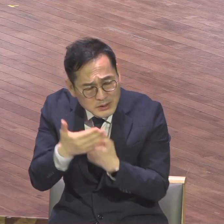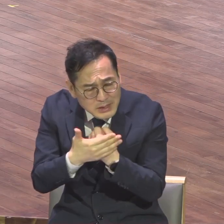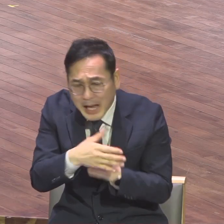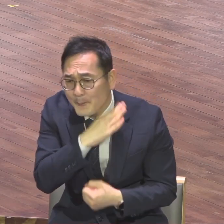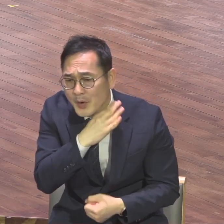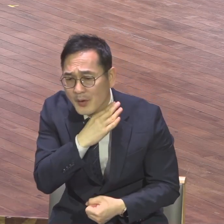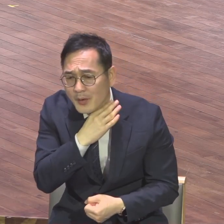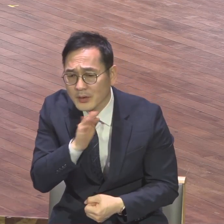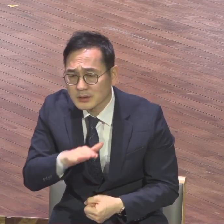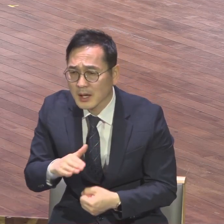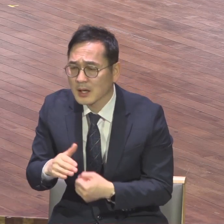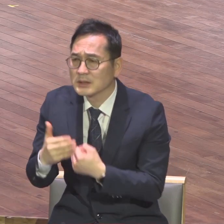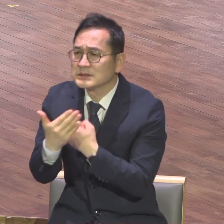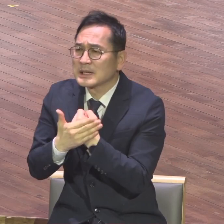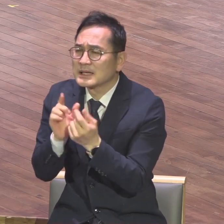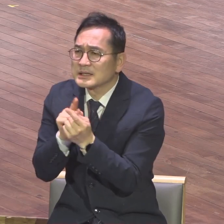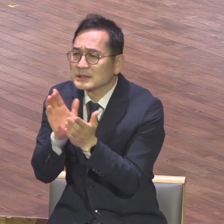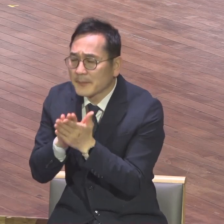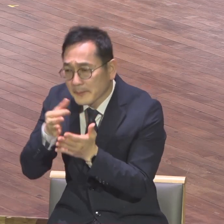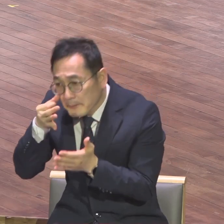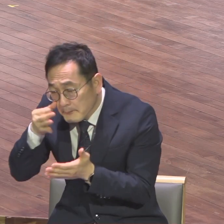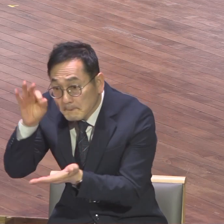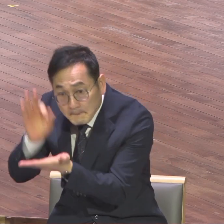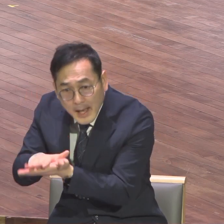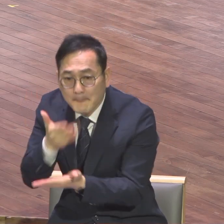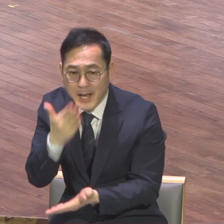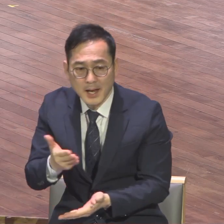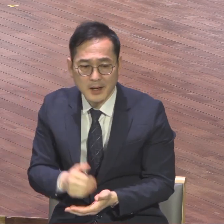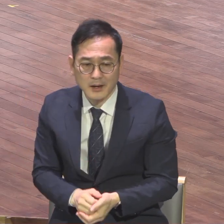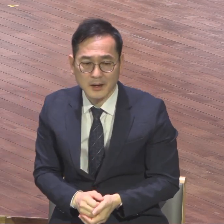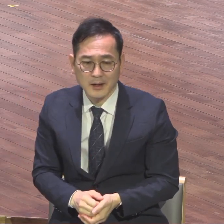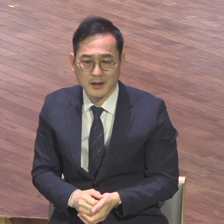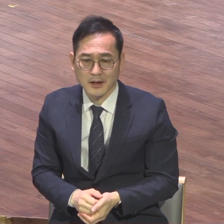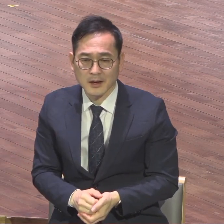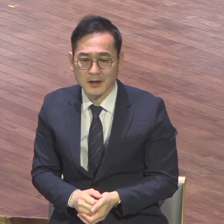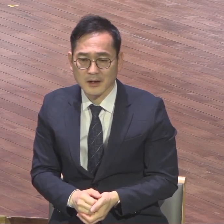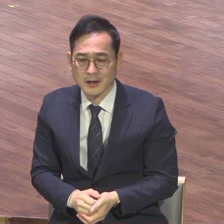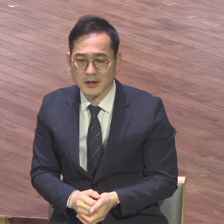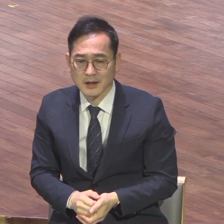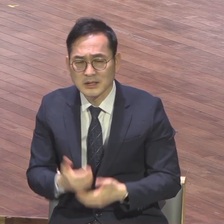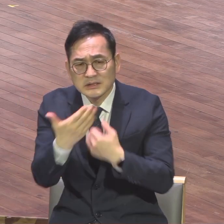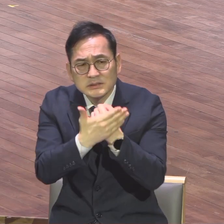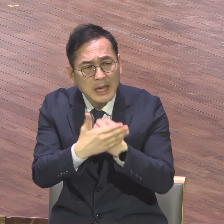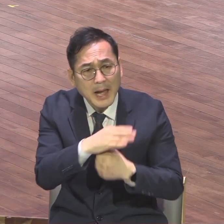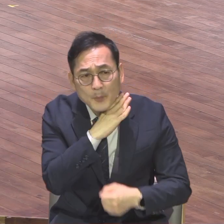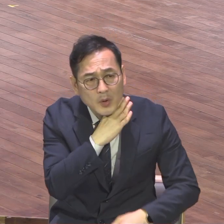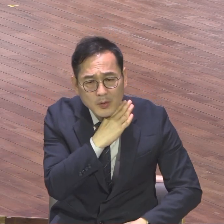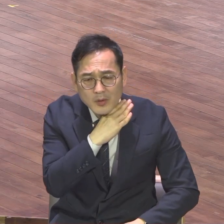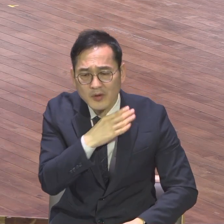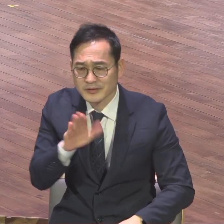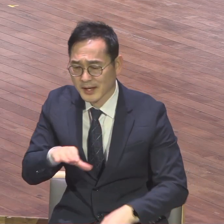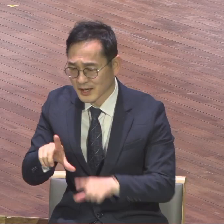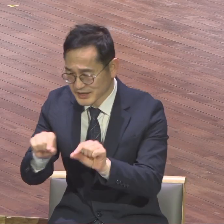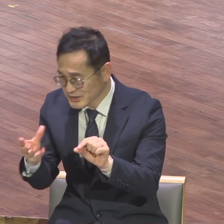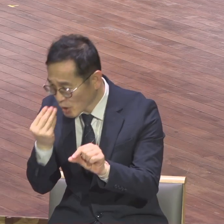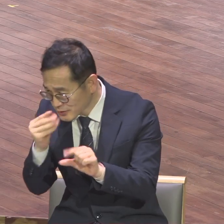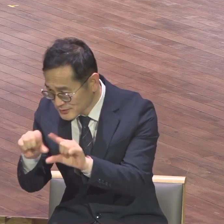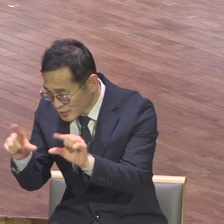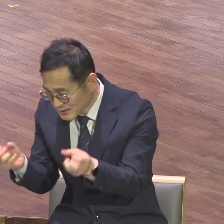보이지 않아요. 이 영의 세계가 보이지 않습니다. 그런데 유일하게 보이는 형태가 성찬이다,